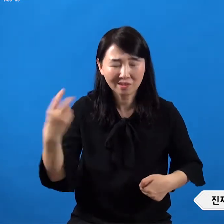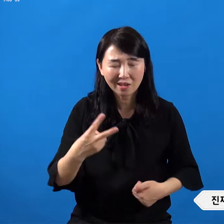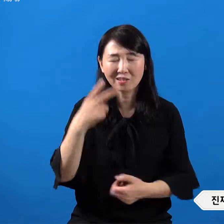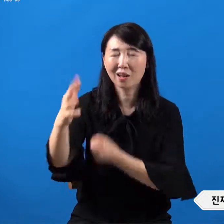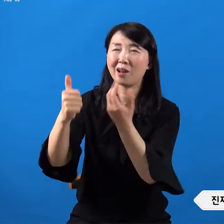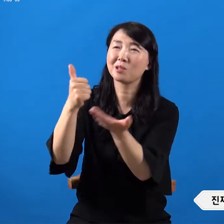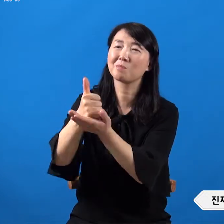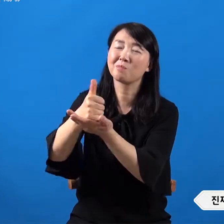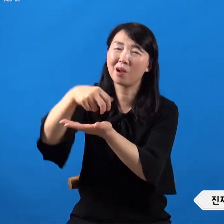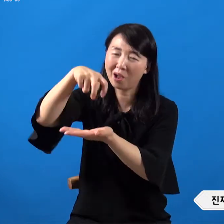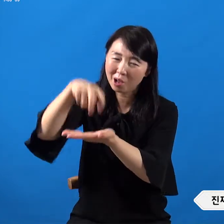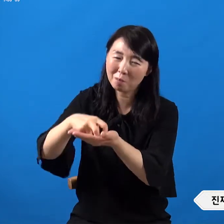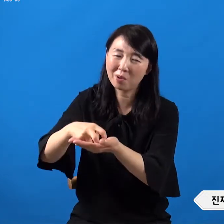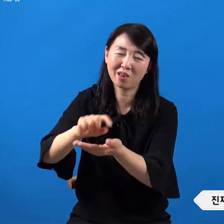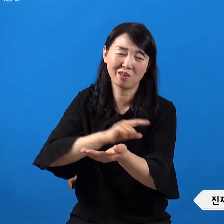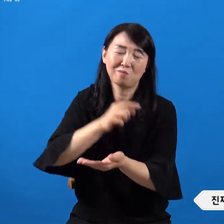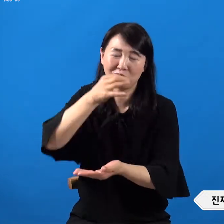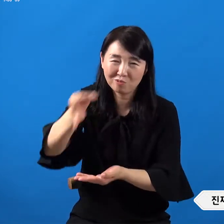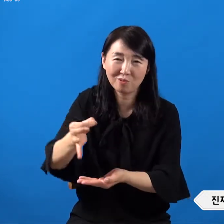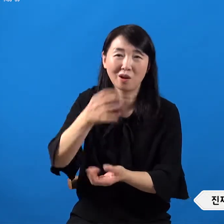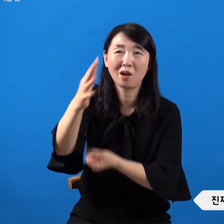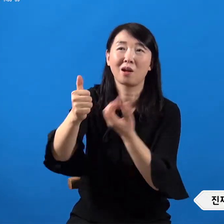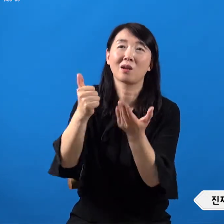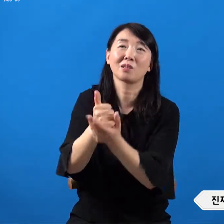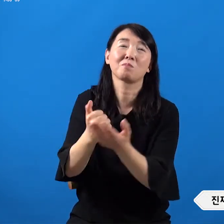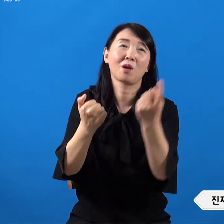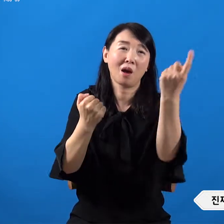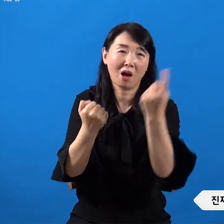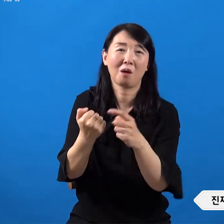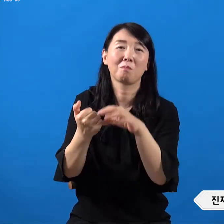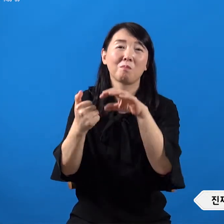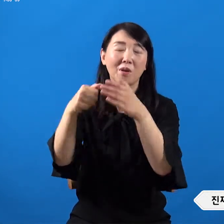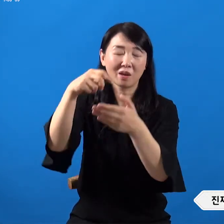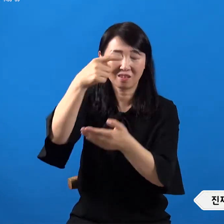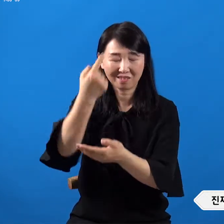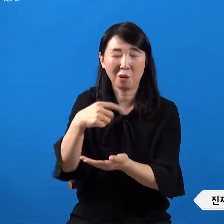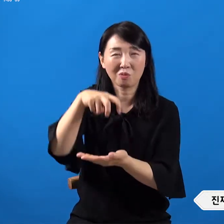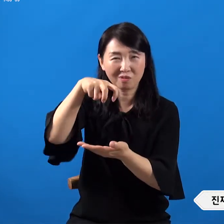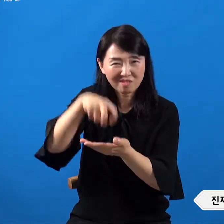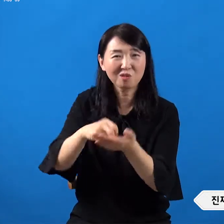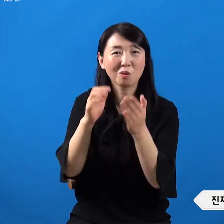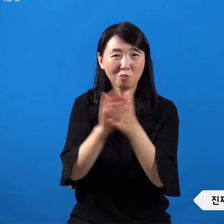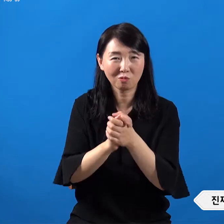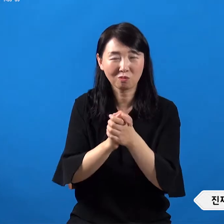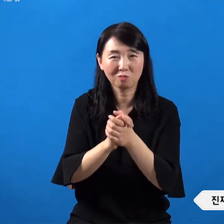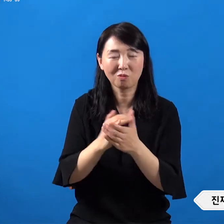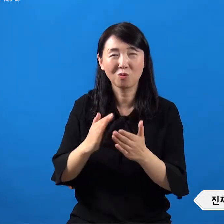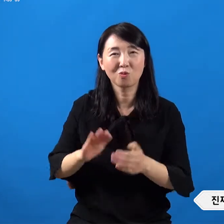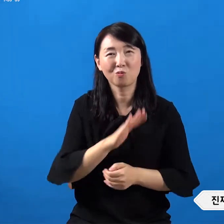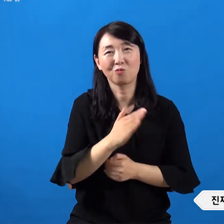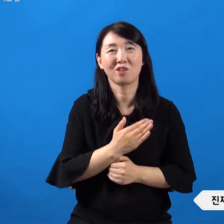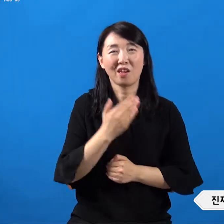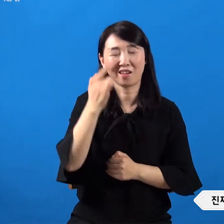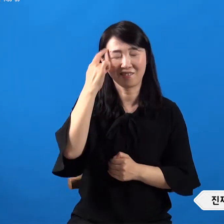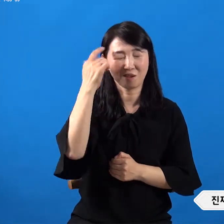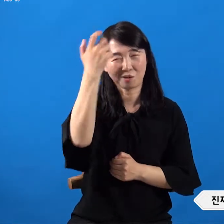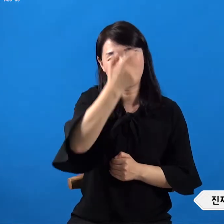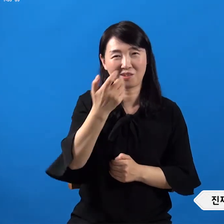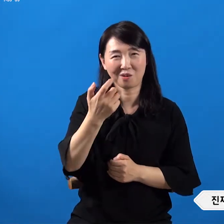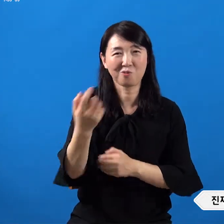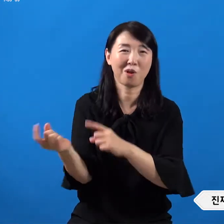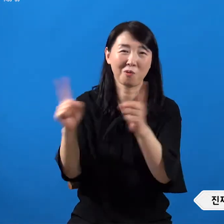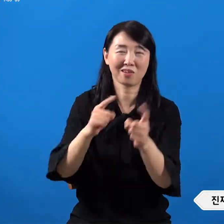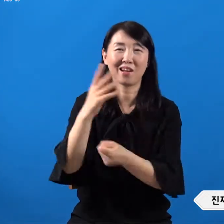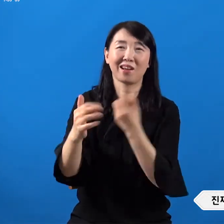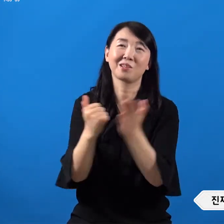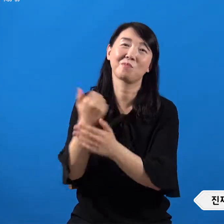다시 하나님 앞에 이름을 부릅니다. 하나님 앞에 나오는 기도의 모습, 우리의 영성을 회복하시는 하나님의